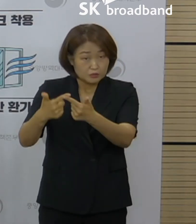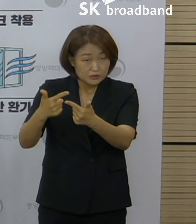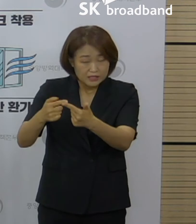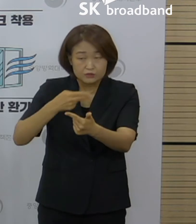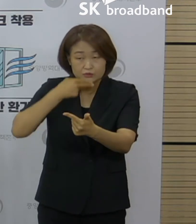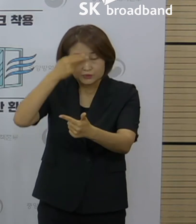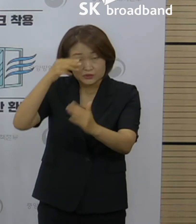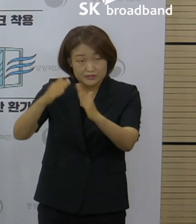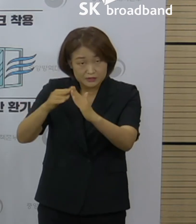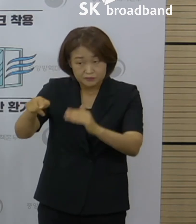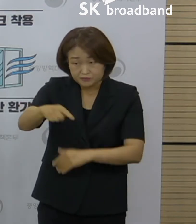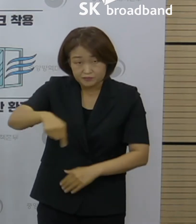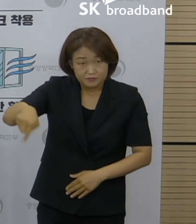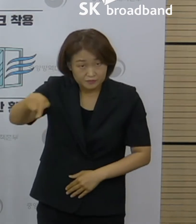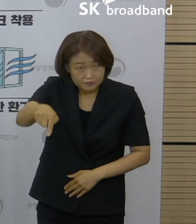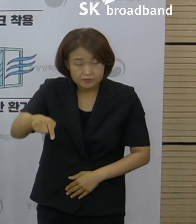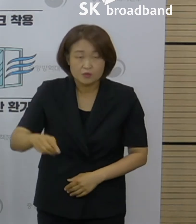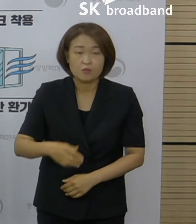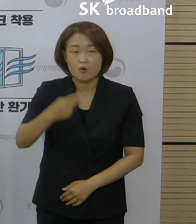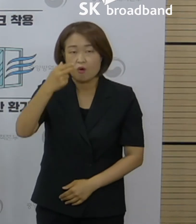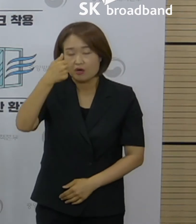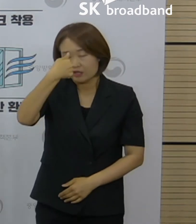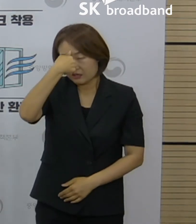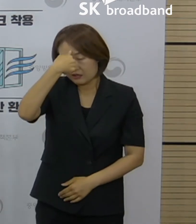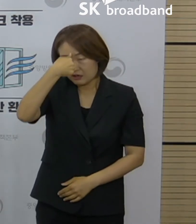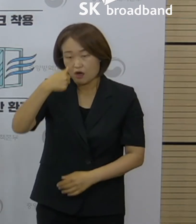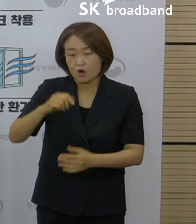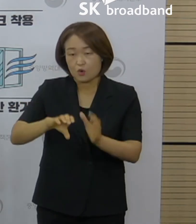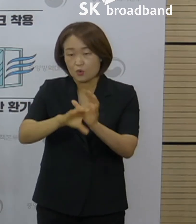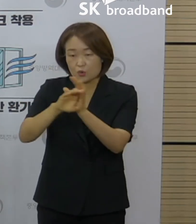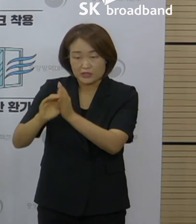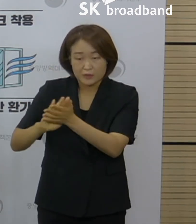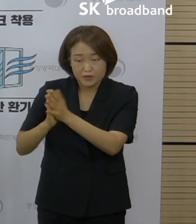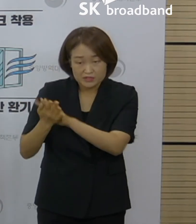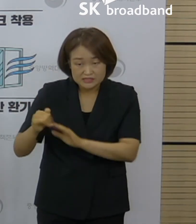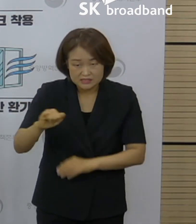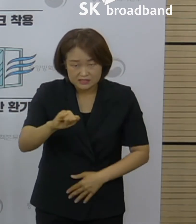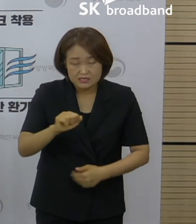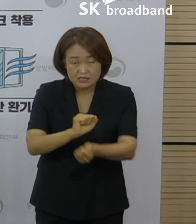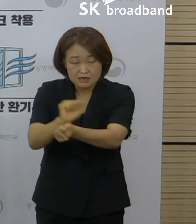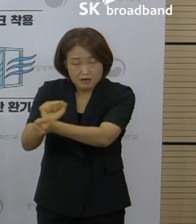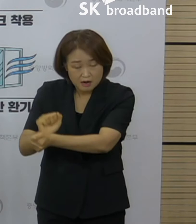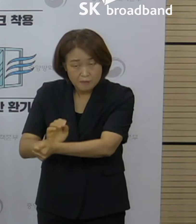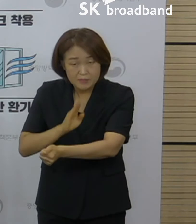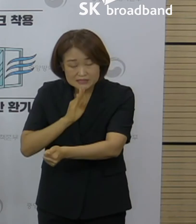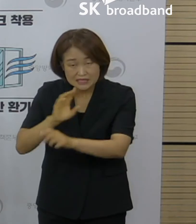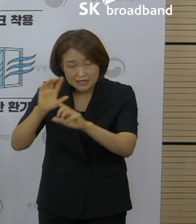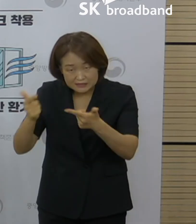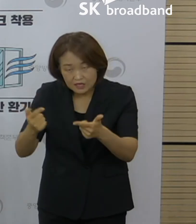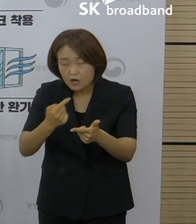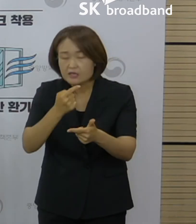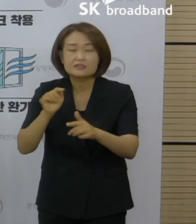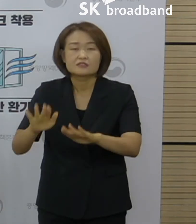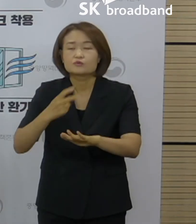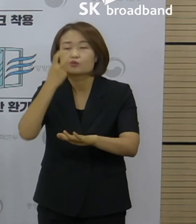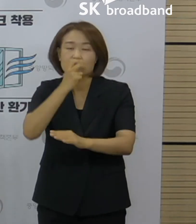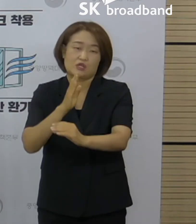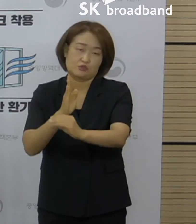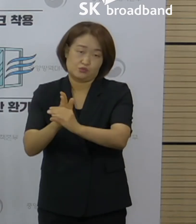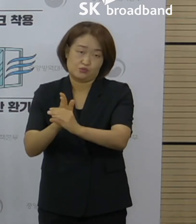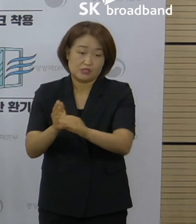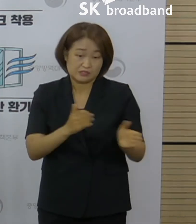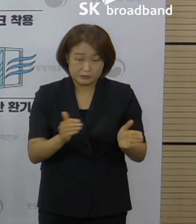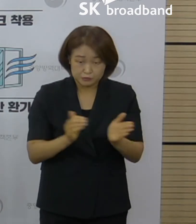관련된 확진자들에 대한 변이 바이러스 분석은 현재 진행 중에 있습니다. 아마 이제 정리가 되면 나오면 설명드리도록